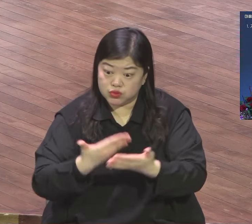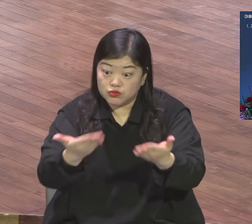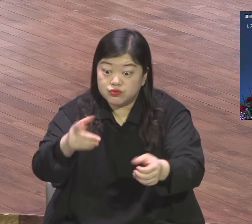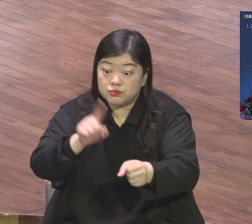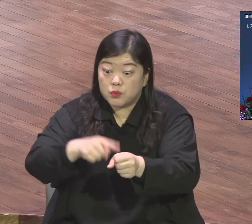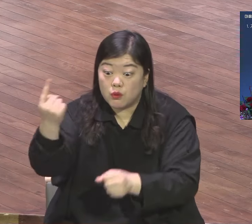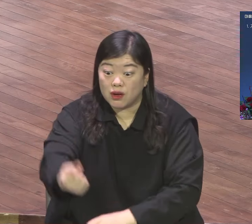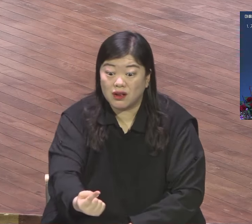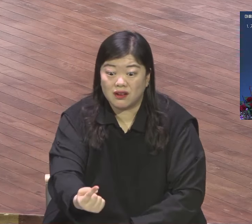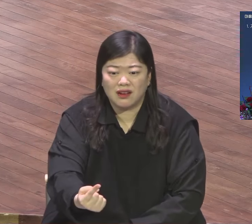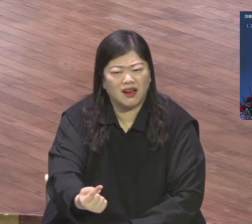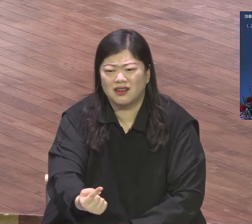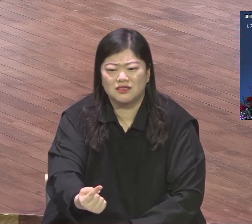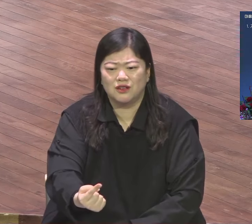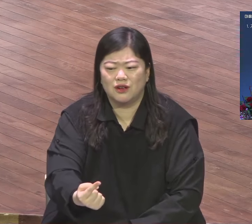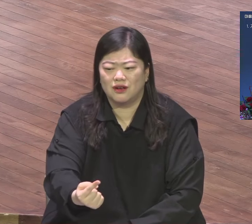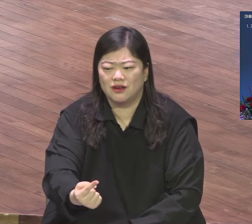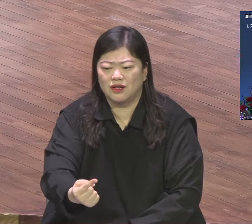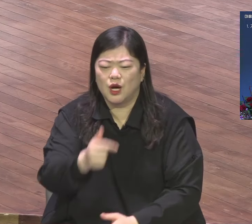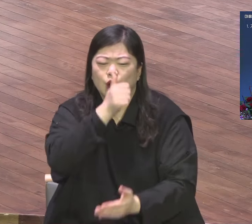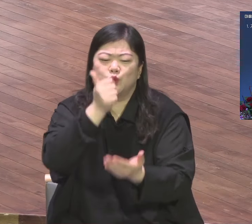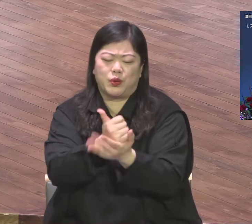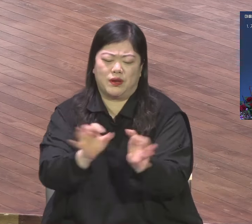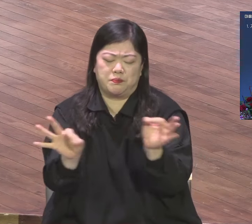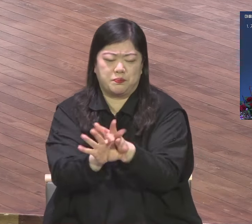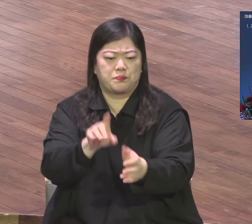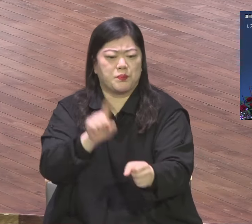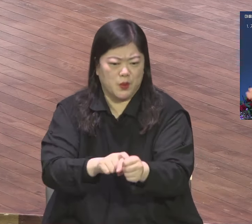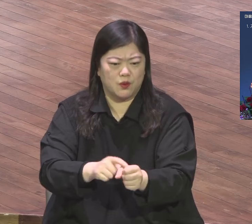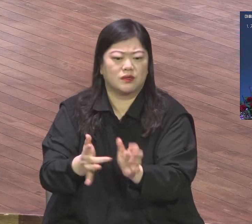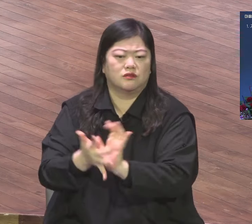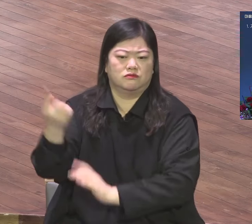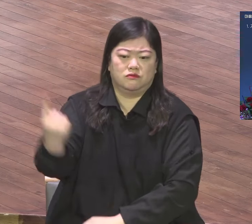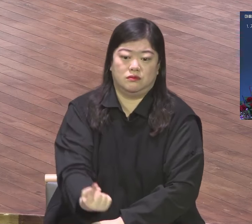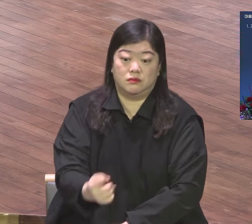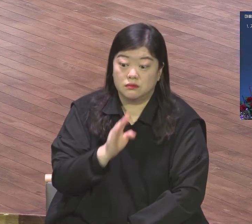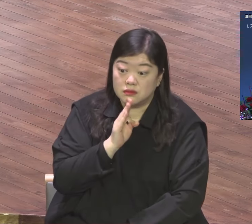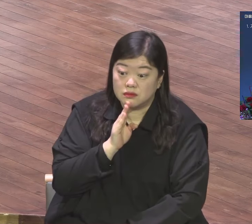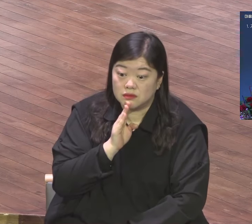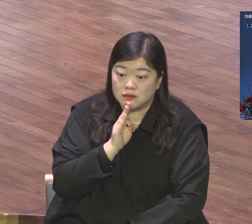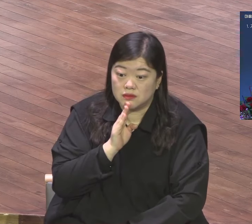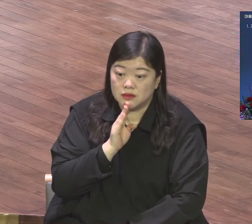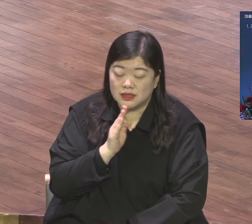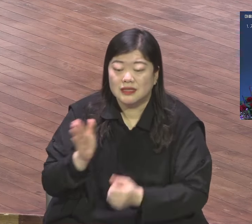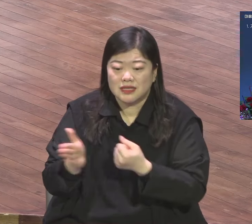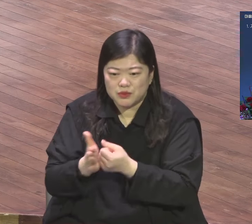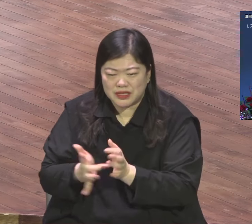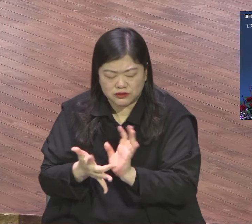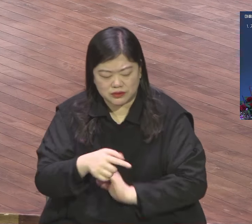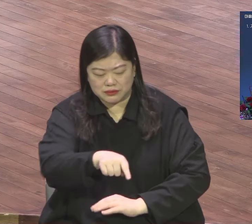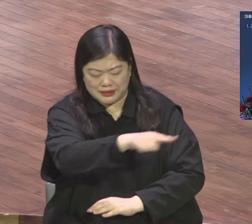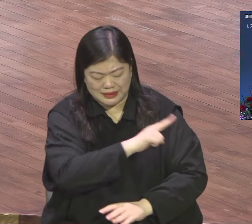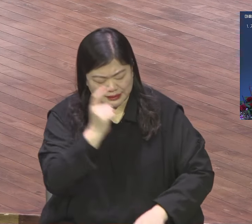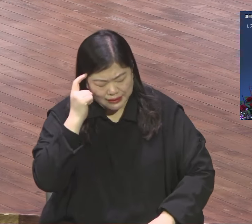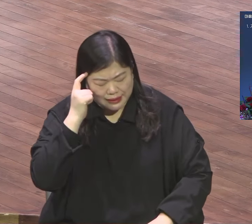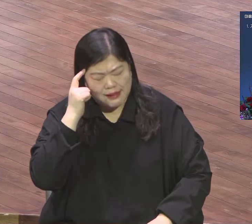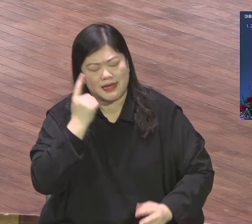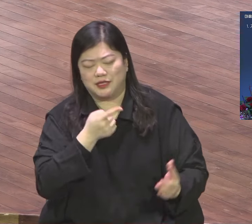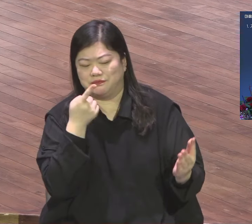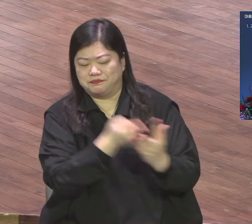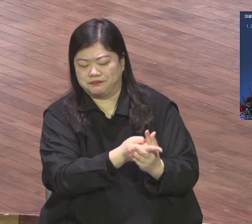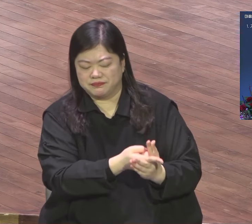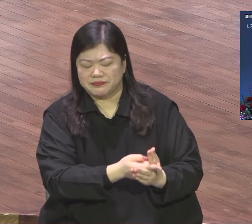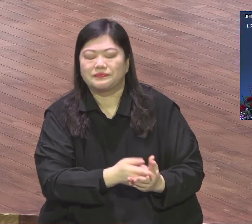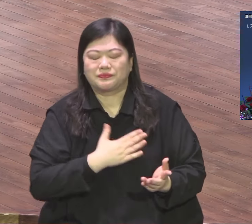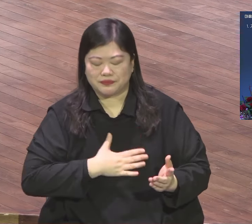육신적인 관심 가지고 육신적으로 왕삼을 위한 이들을 빨리 정리를 하고 빨리 현장을 정리해버리고